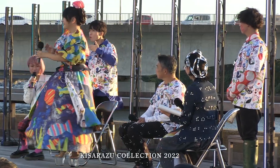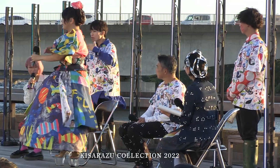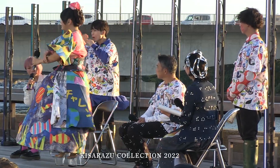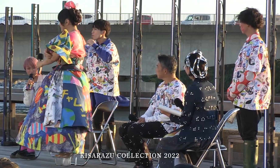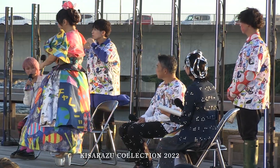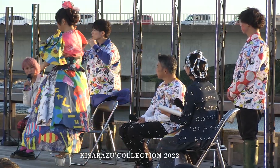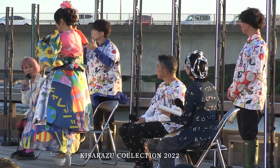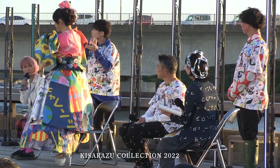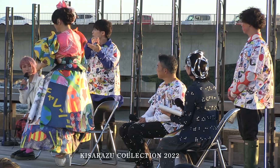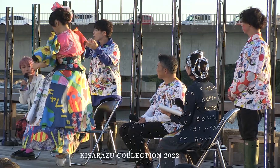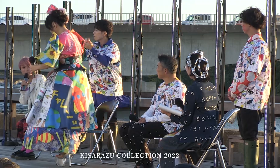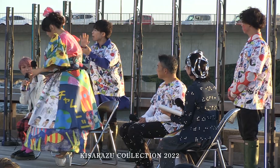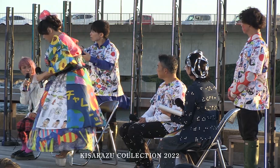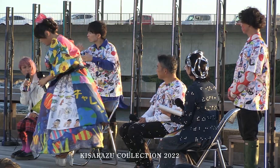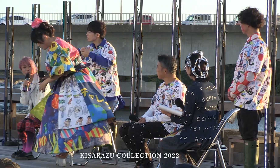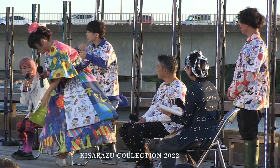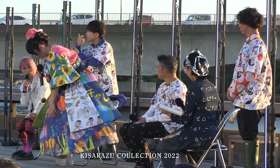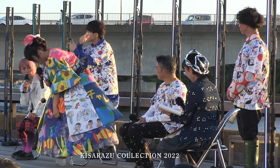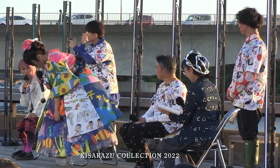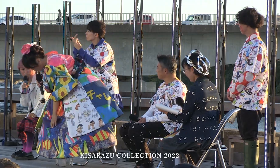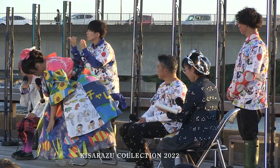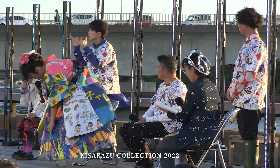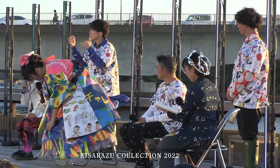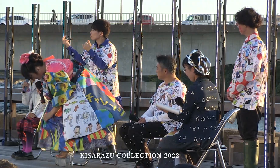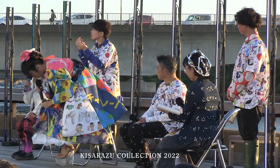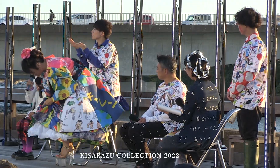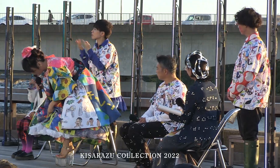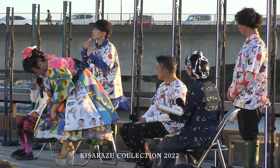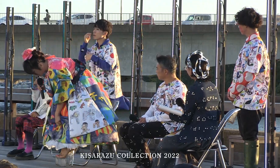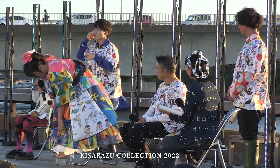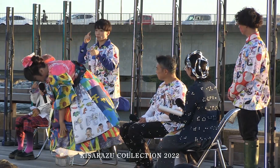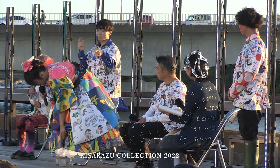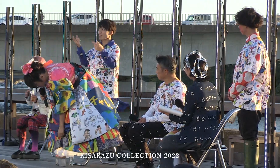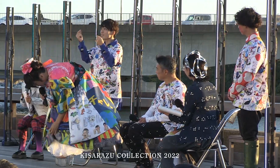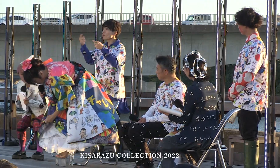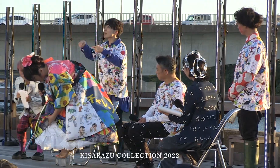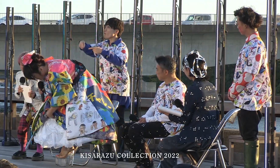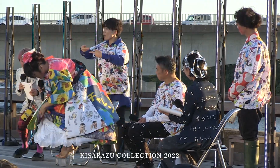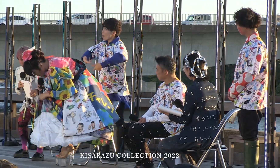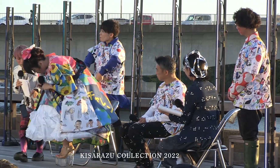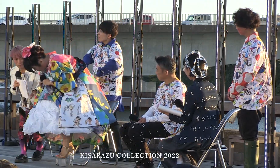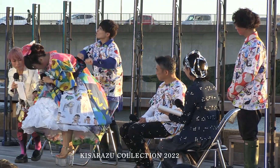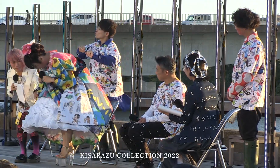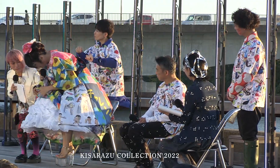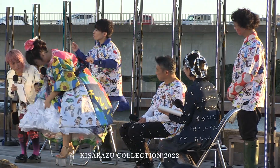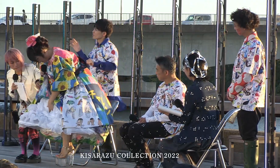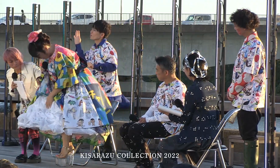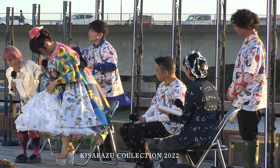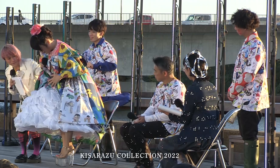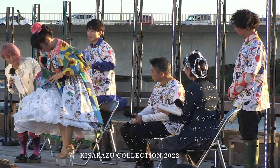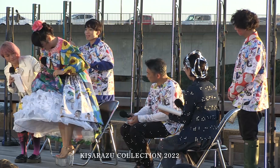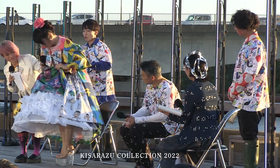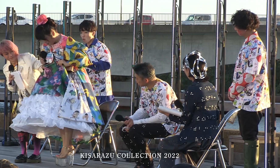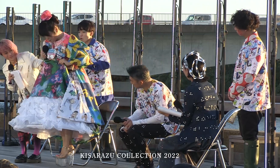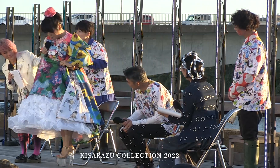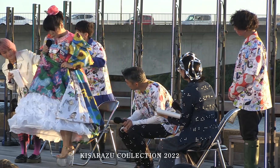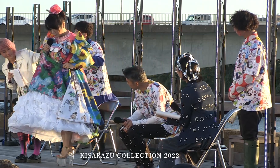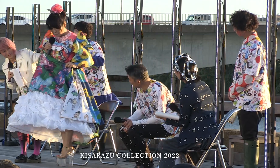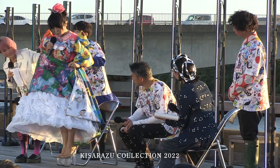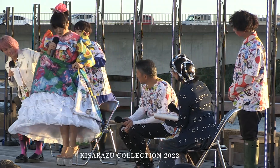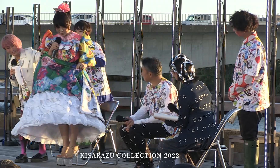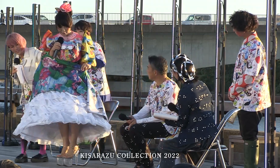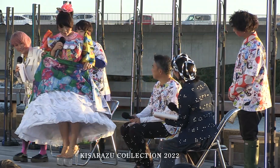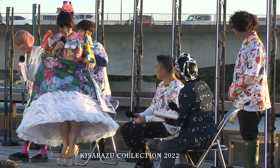ので、なんかぜひいろんな人に見ていただきたいなと思ってます。 そう、これはね、めくったらあれなんですけど、ちょっとね、ここにもほら